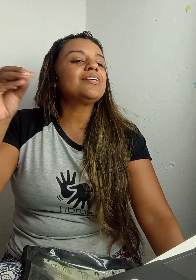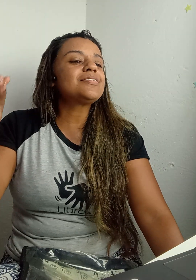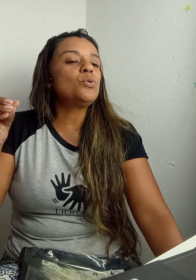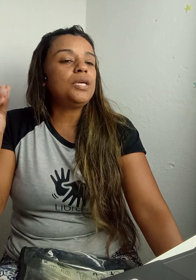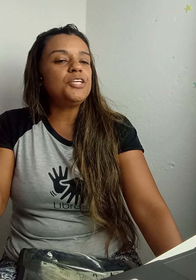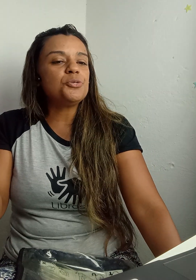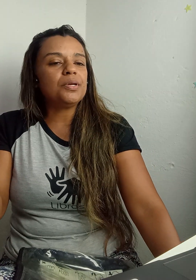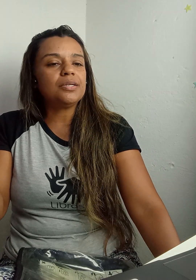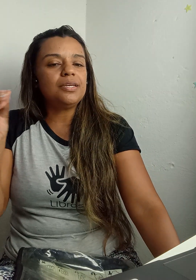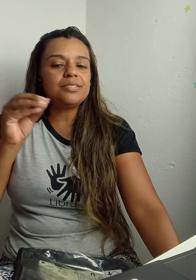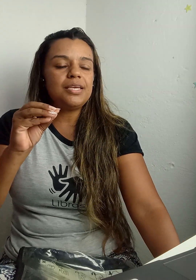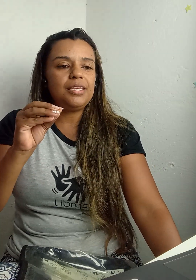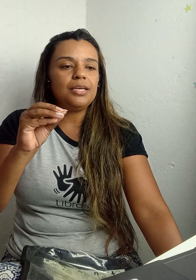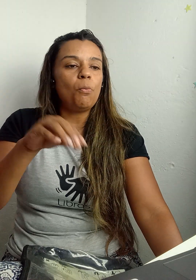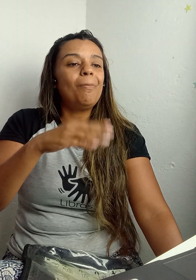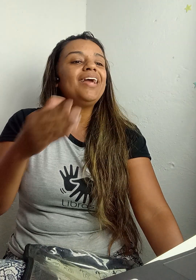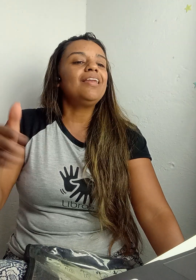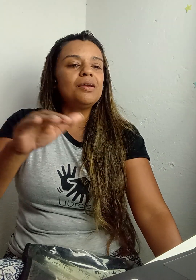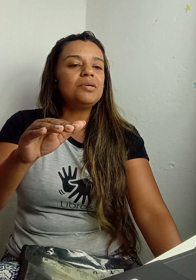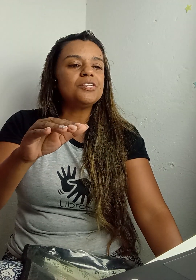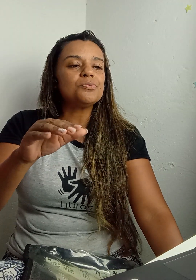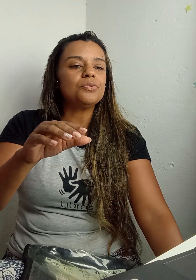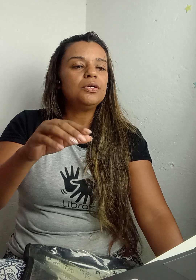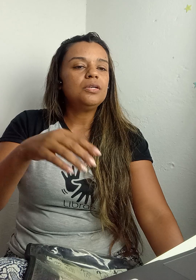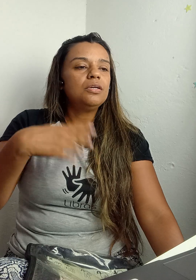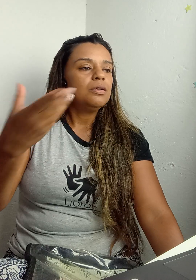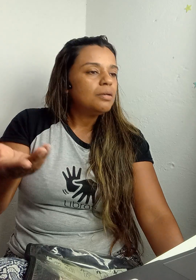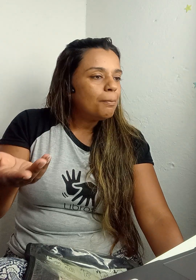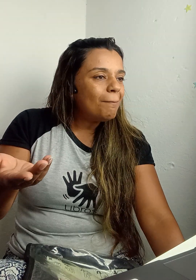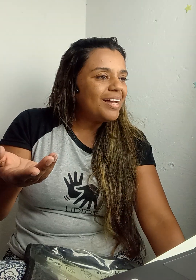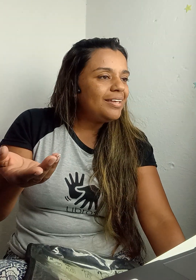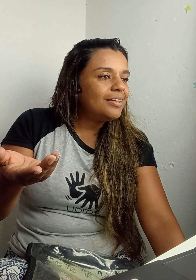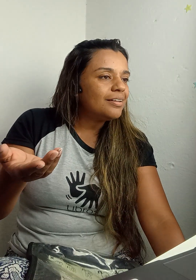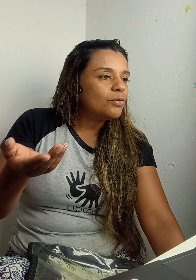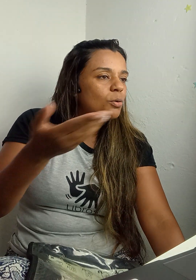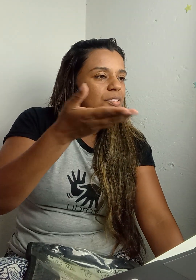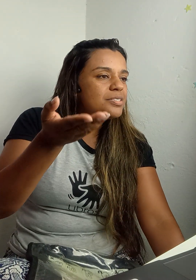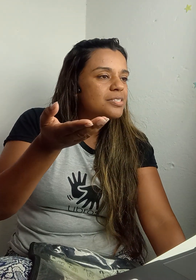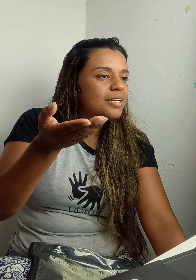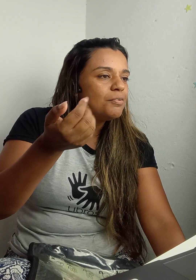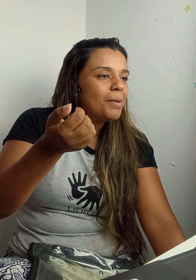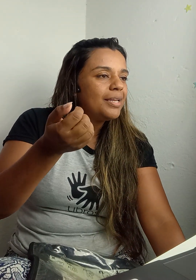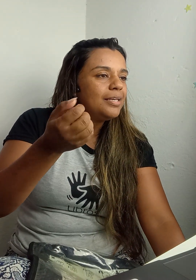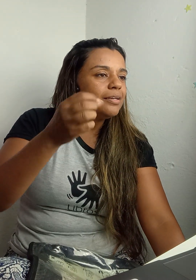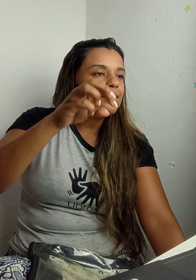soletração rítmica. O que seria? É um bailar mesmo. Maria, como que se escreve Maria?